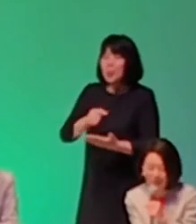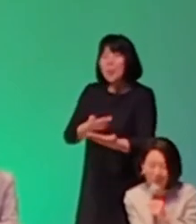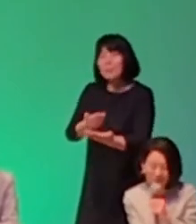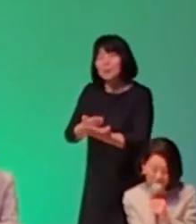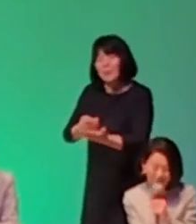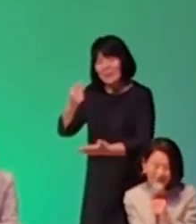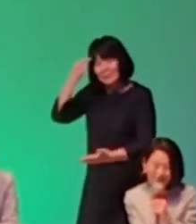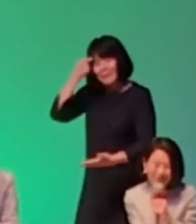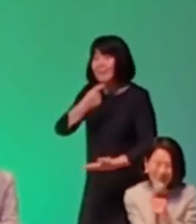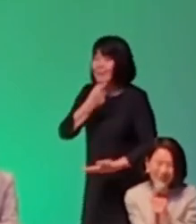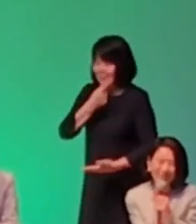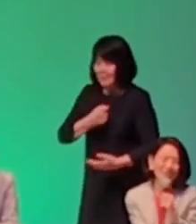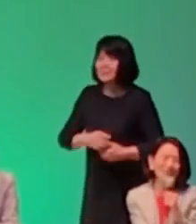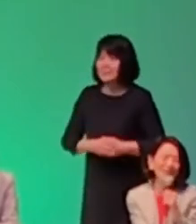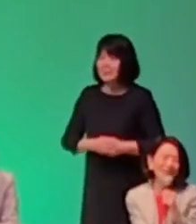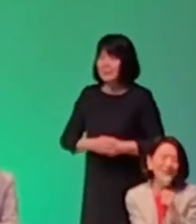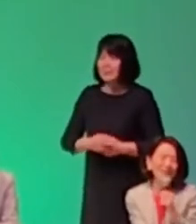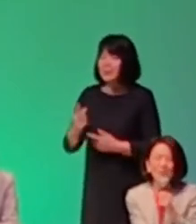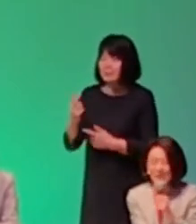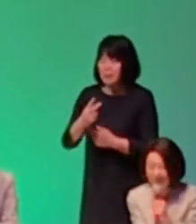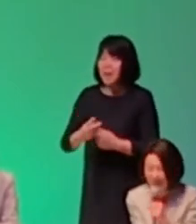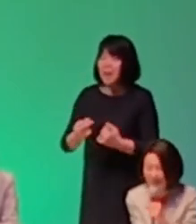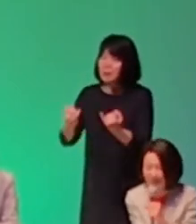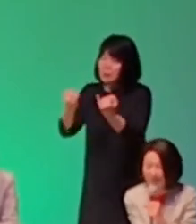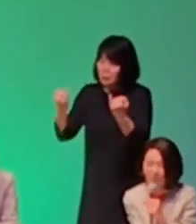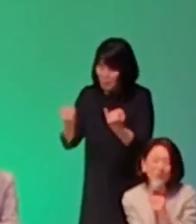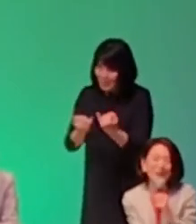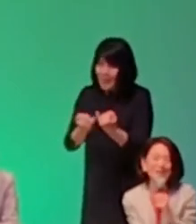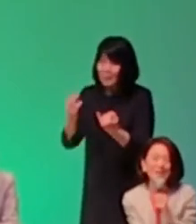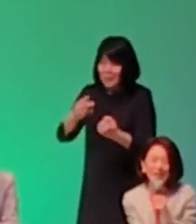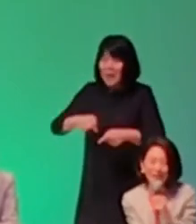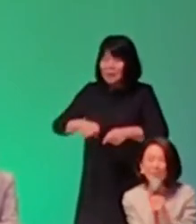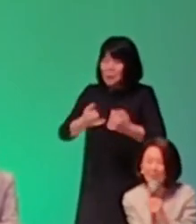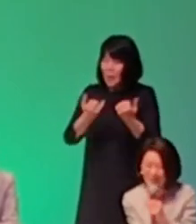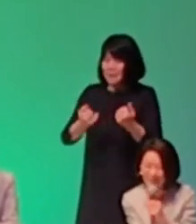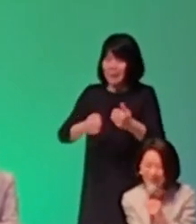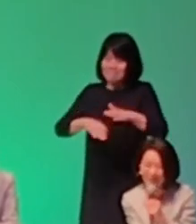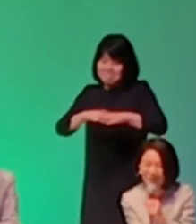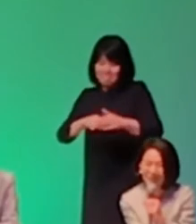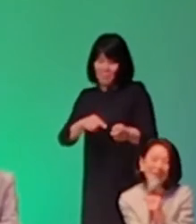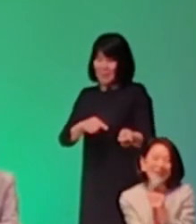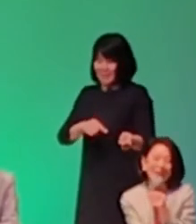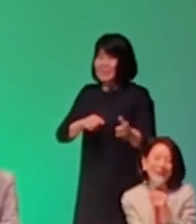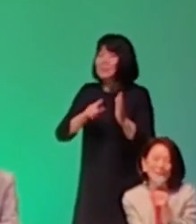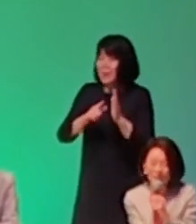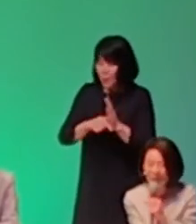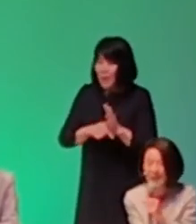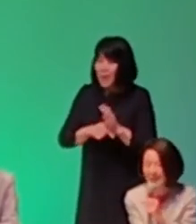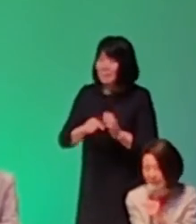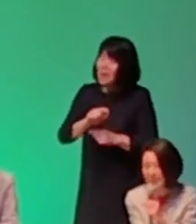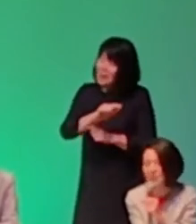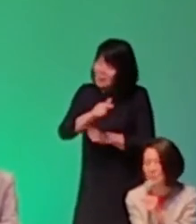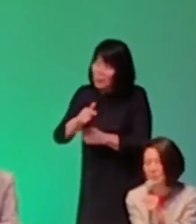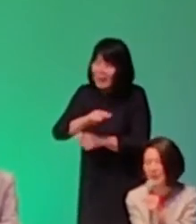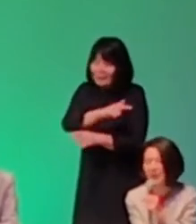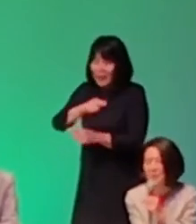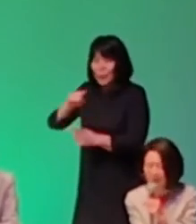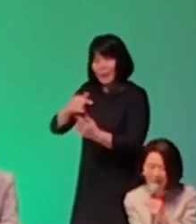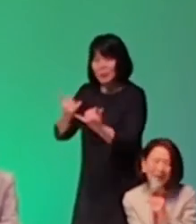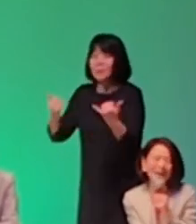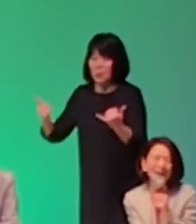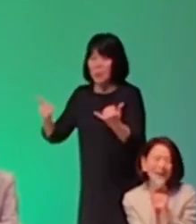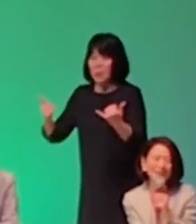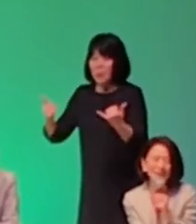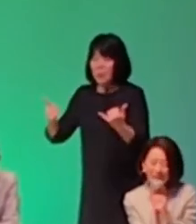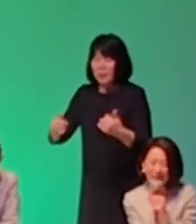ていきたいと思っています。そして女性であり障害者である私は、いろいろな多様な人々が